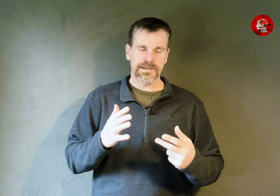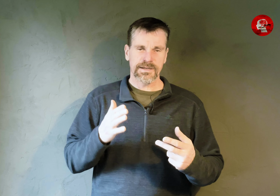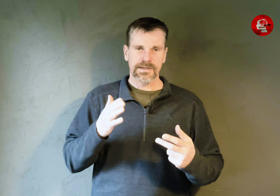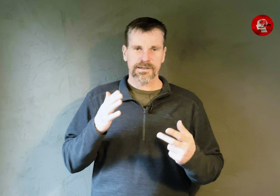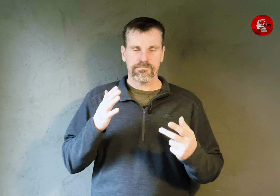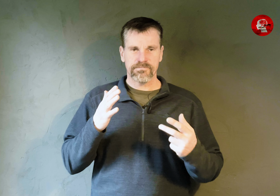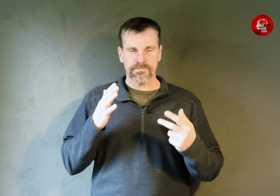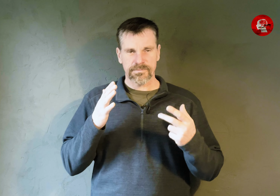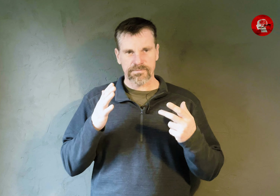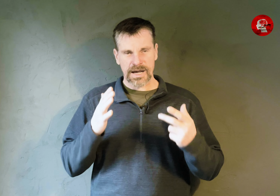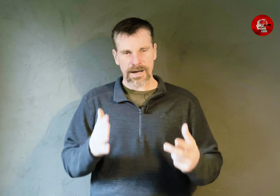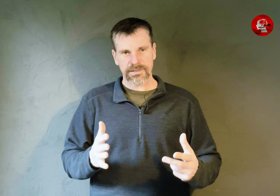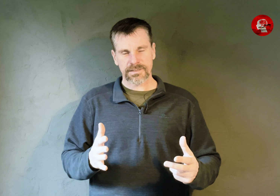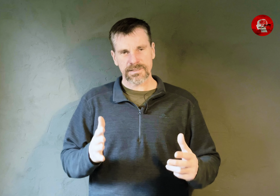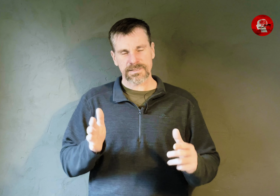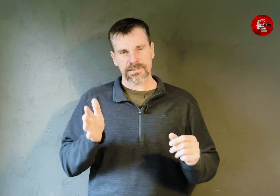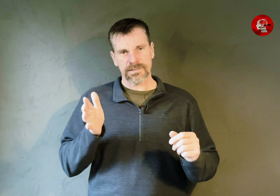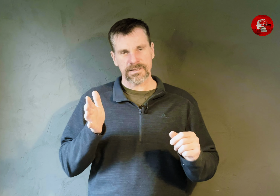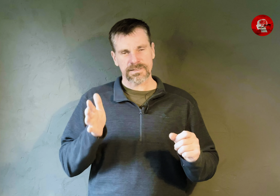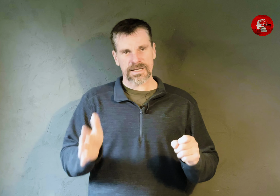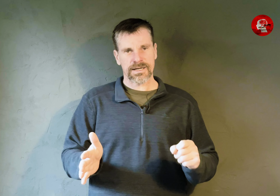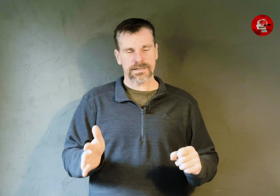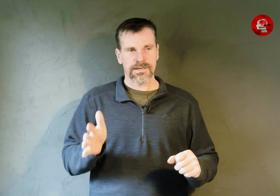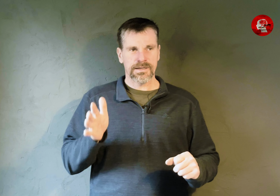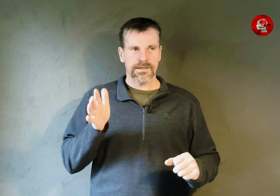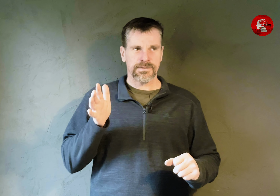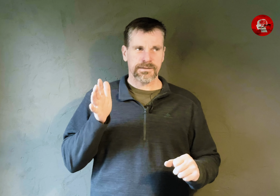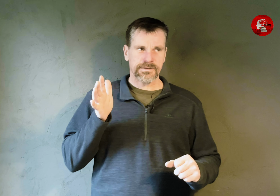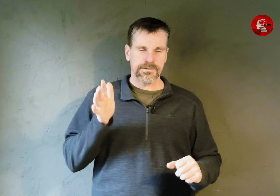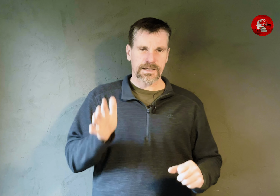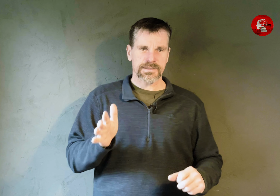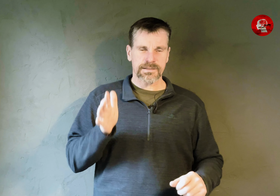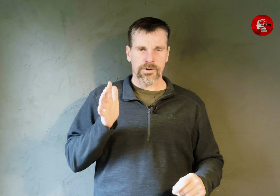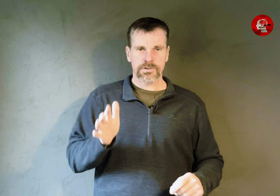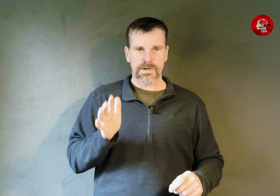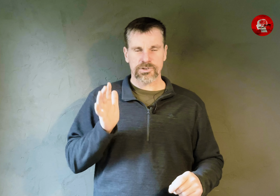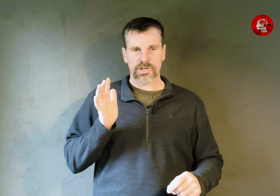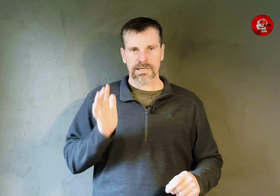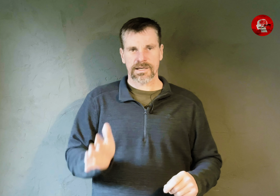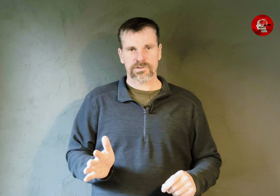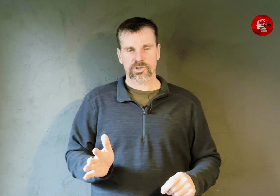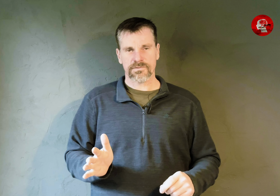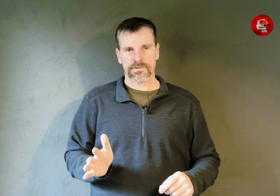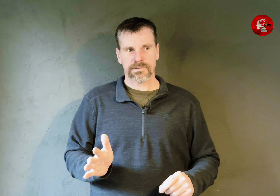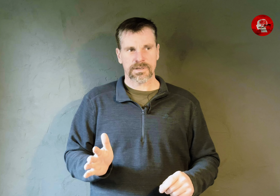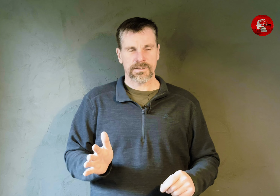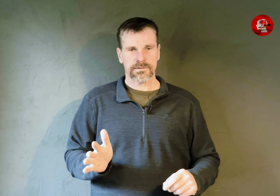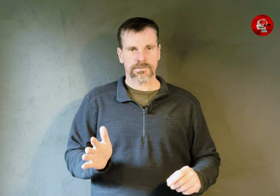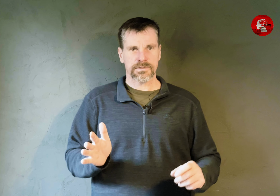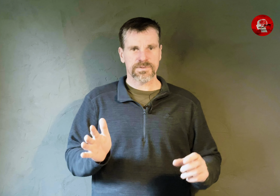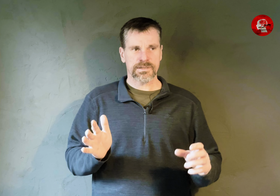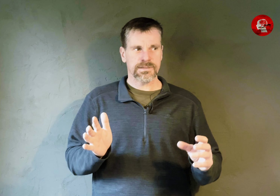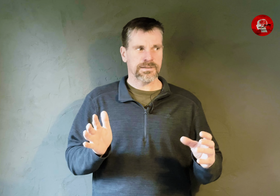bearbeitet ist in den zahn das ist automatisch ein kantenschliff ja und gibt es ja diese